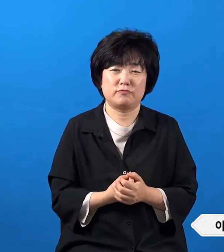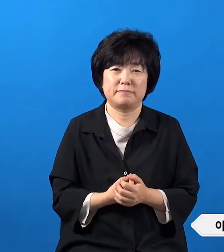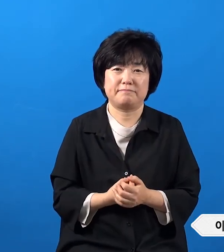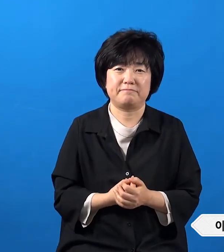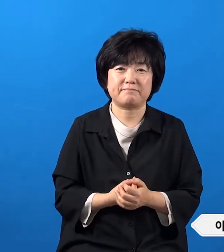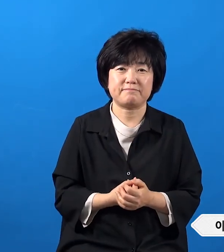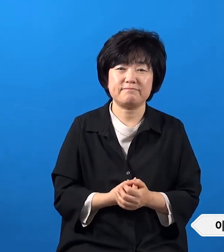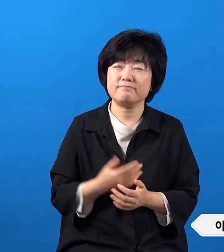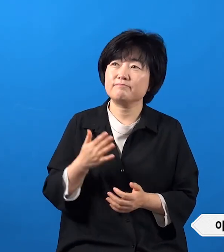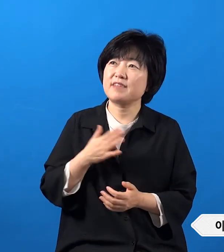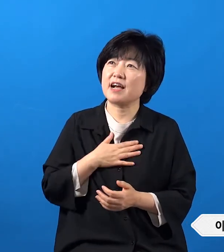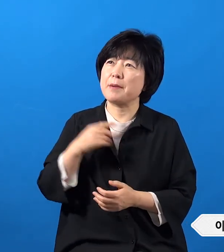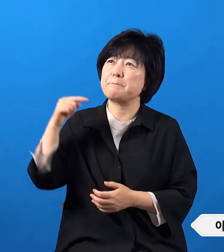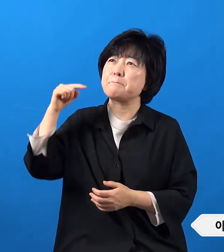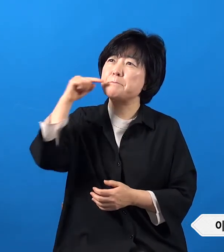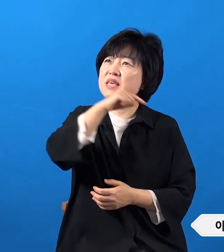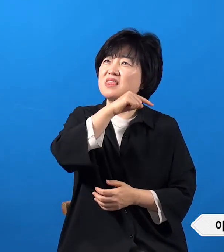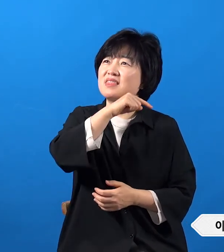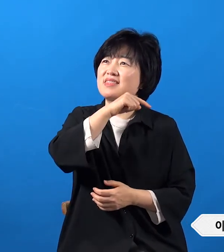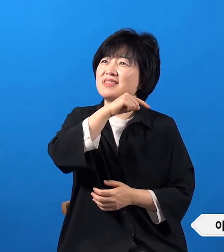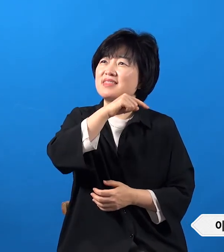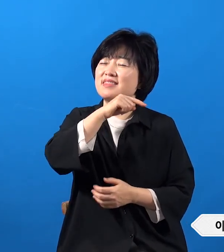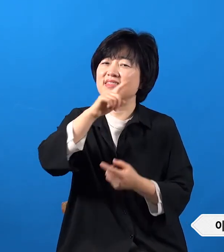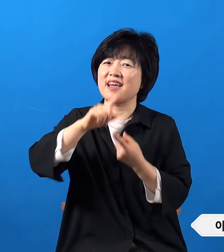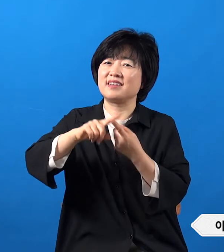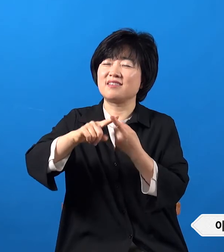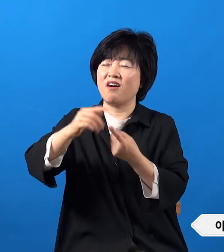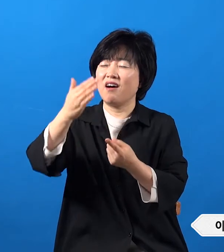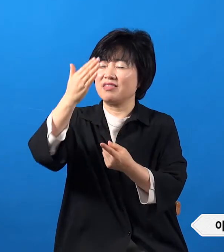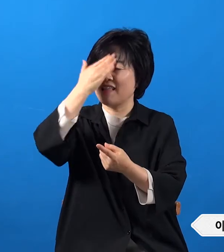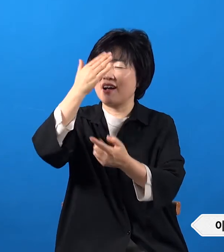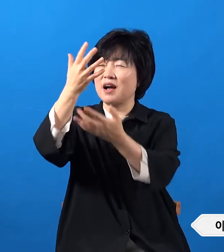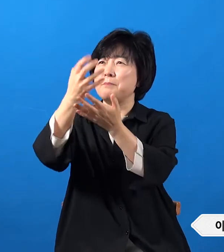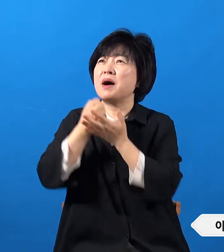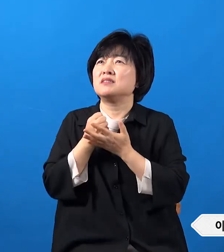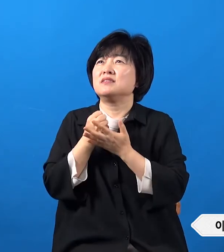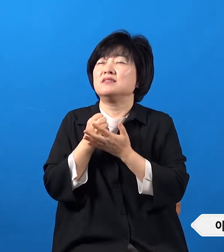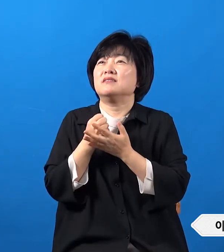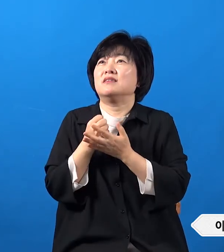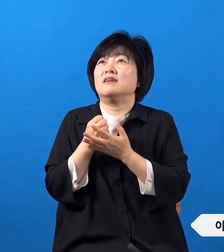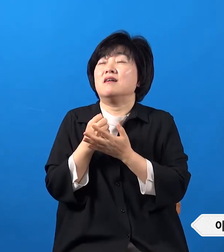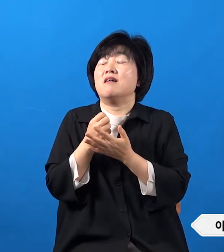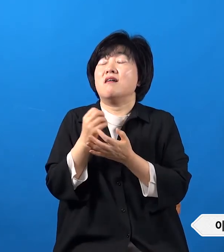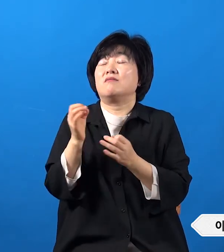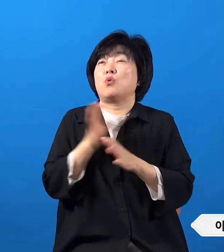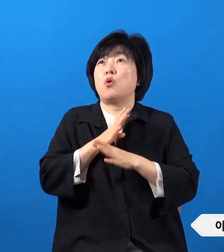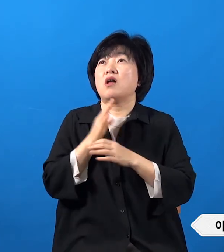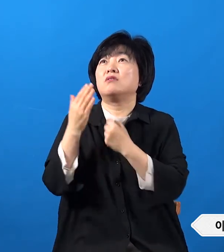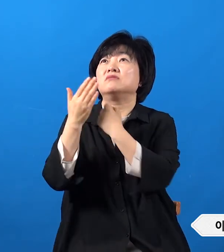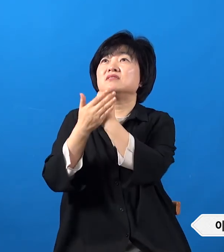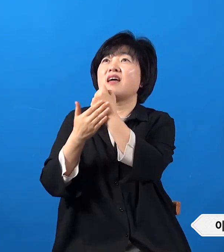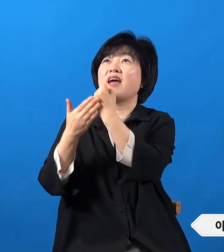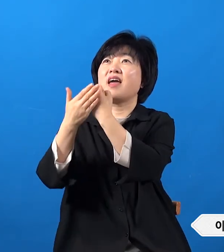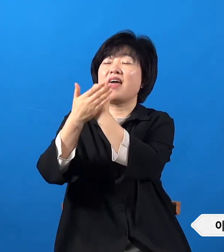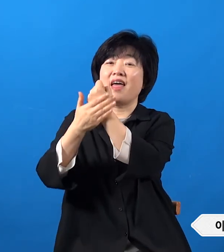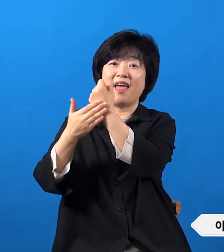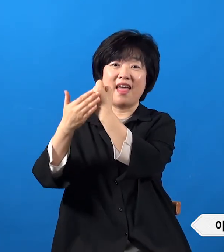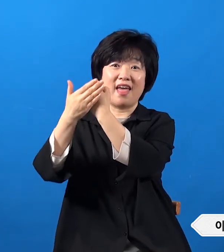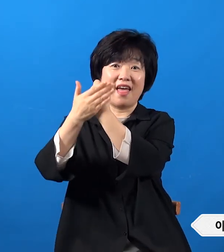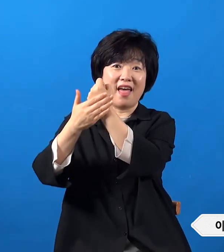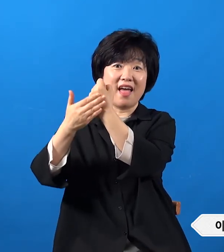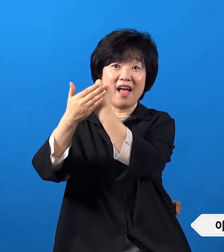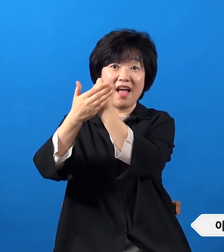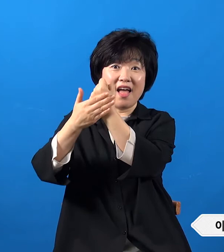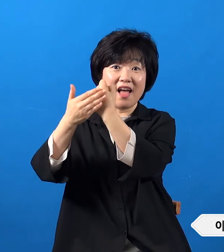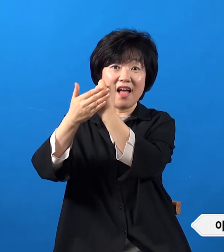빚을 탕감받았어요. 그걸 몰라요. 그것이 얼마나 은혜인가를. 너는 말이야 갚을 수 없는 내